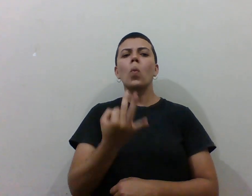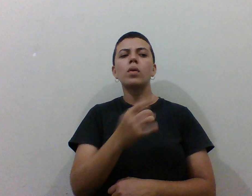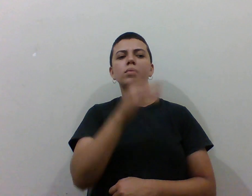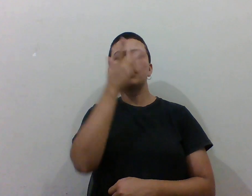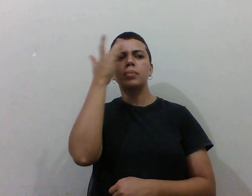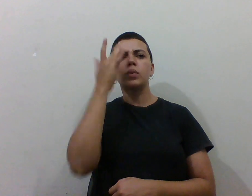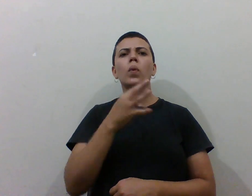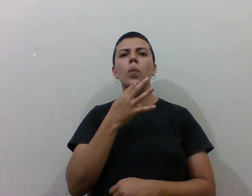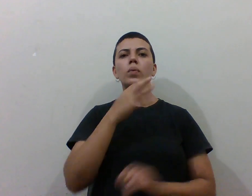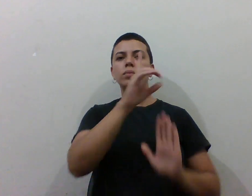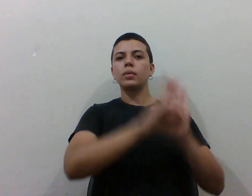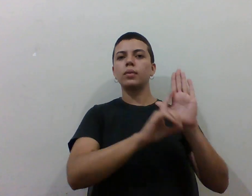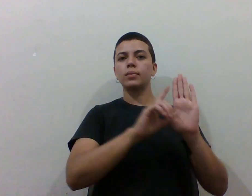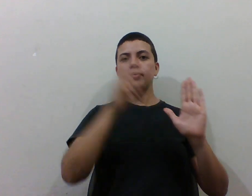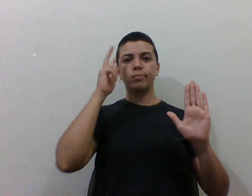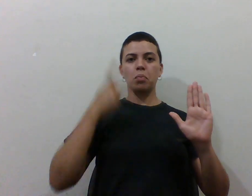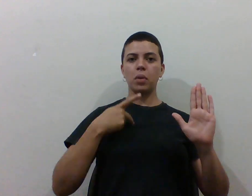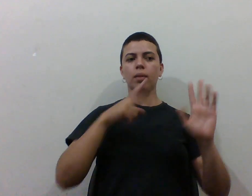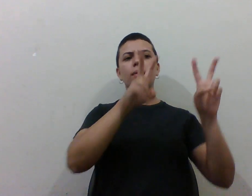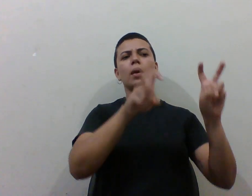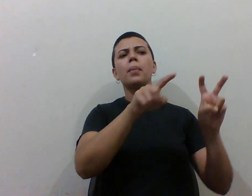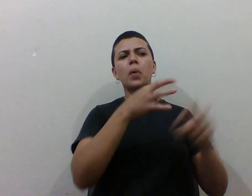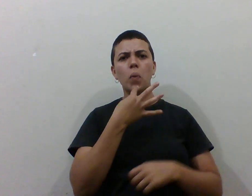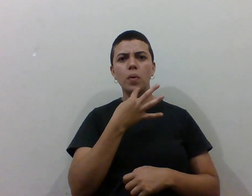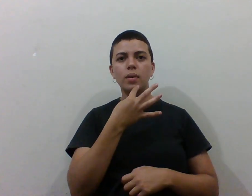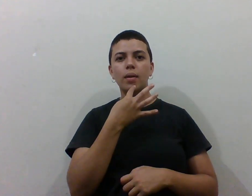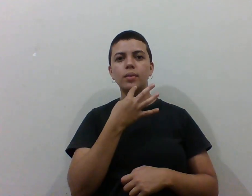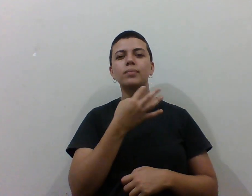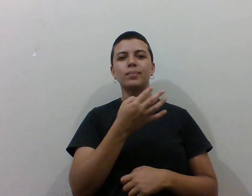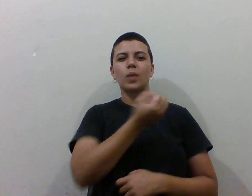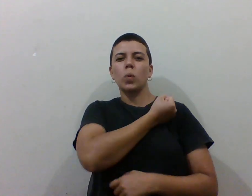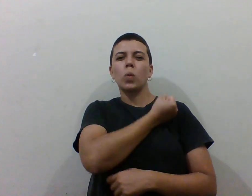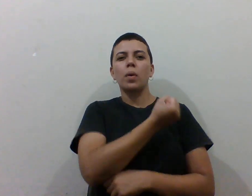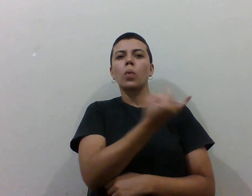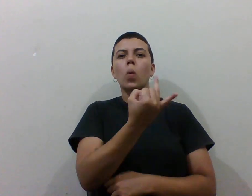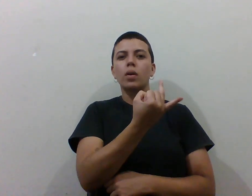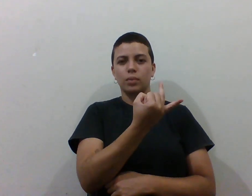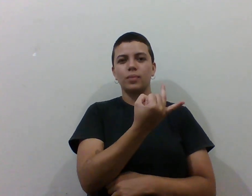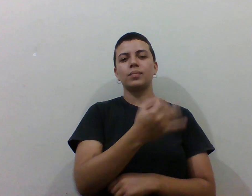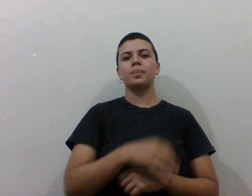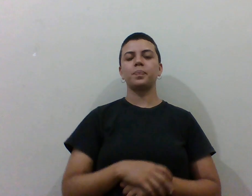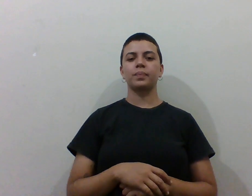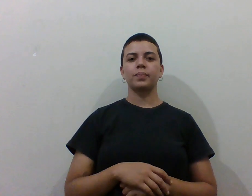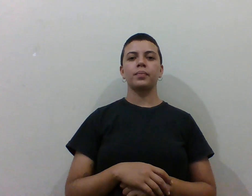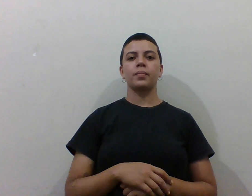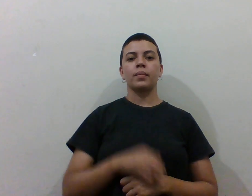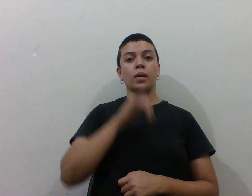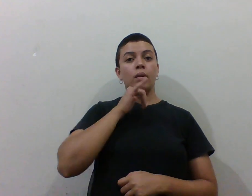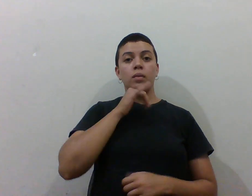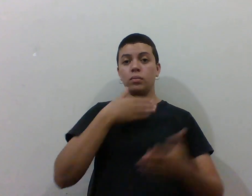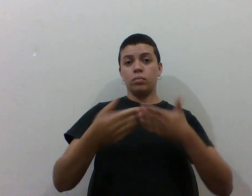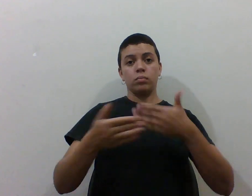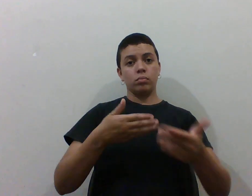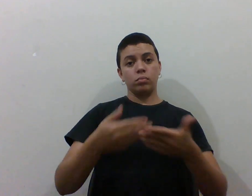quem são os especialistas dali e quem possui experiência prática tanto que estuda na perspectiva de uma pesquisa de teoria como quem